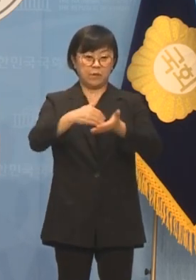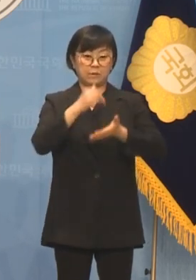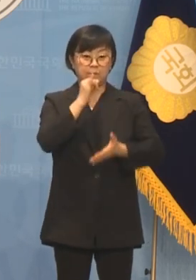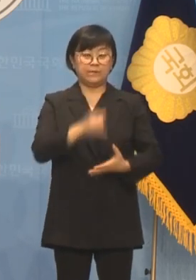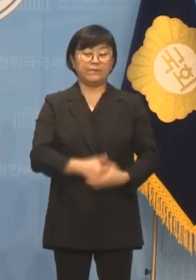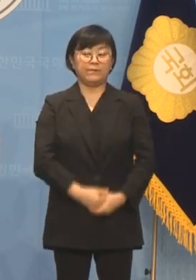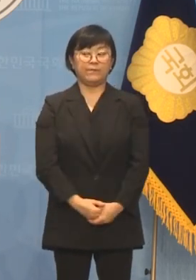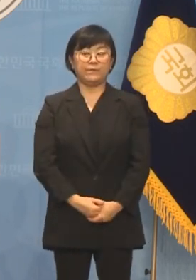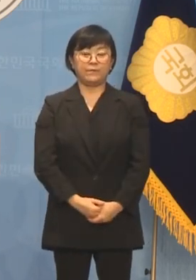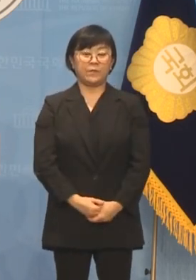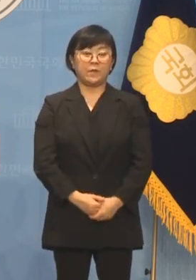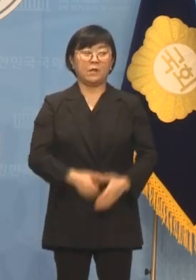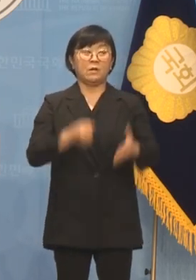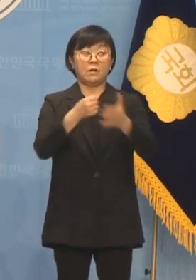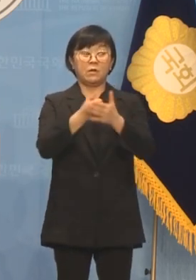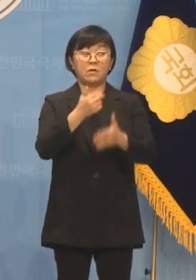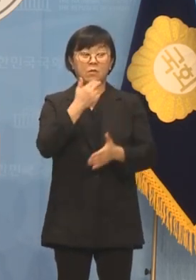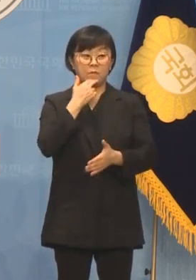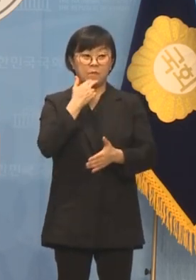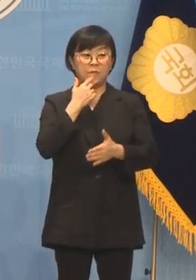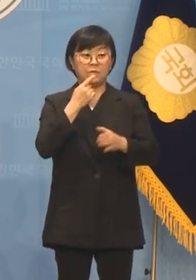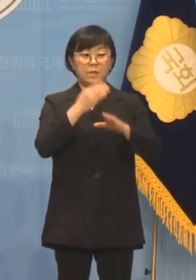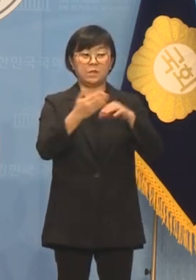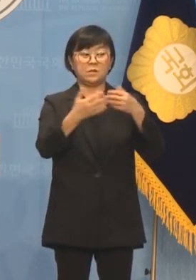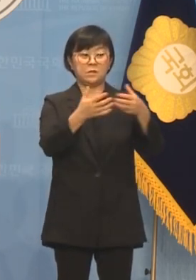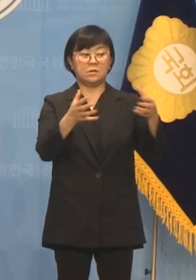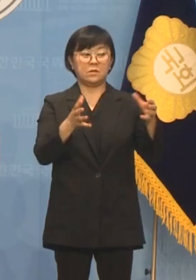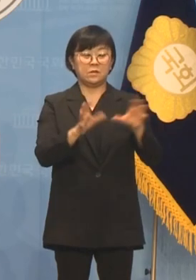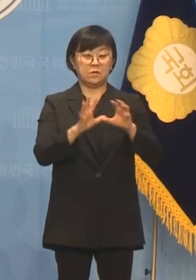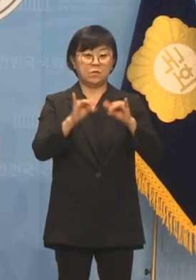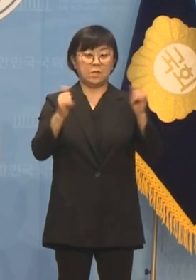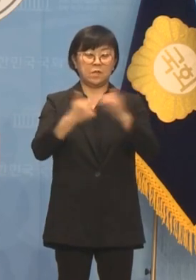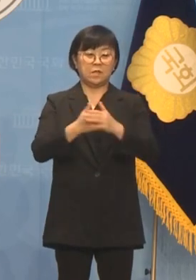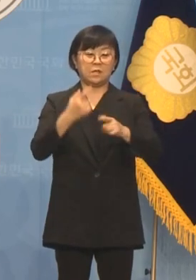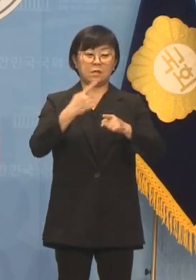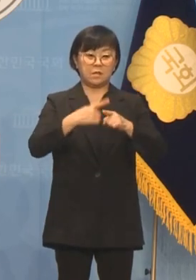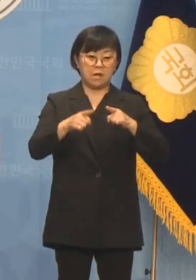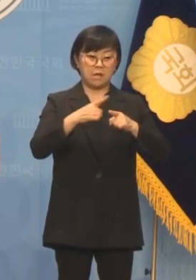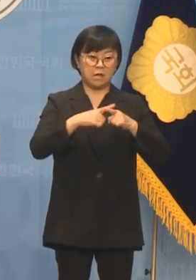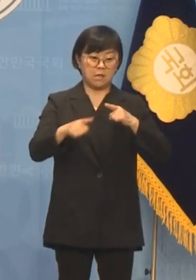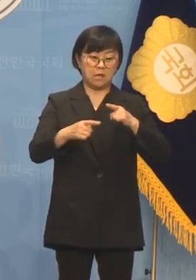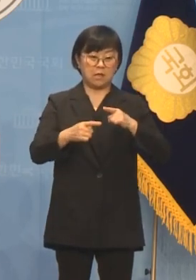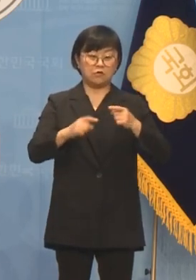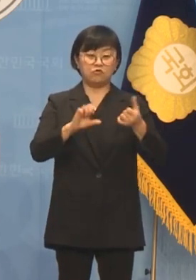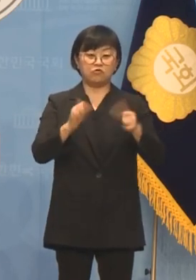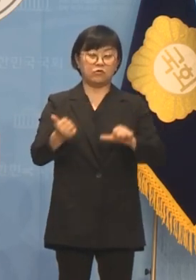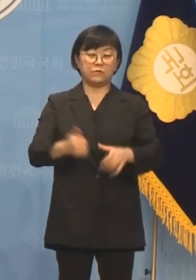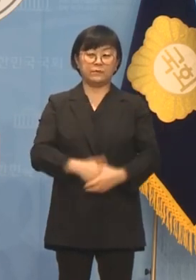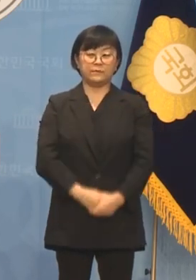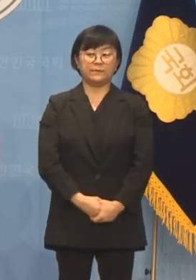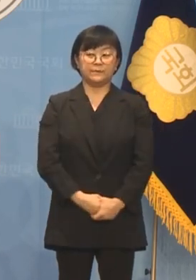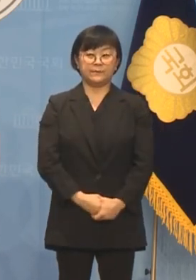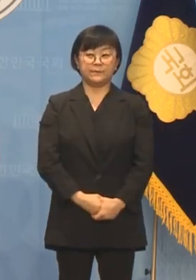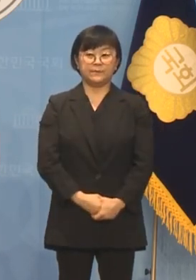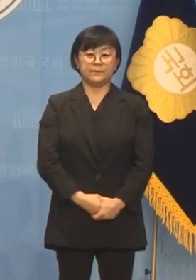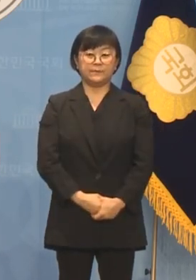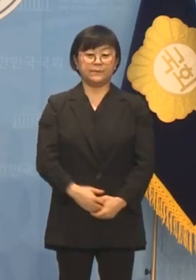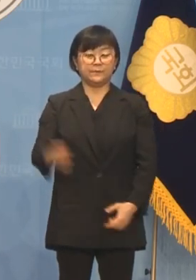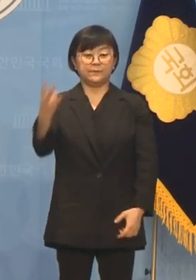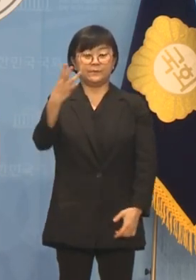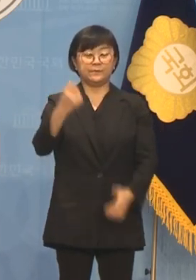있습니다 결단하지 않으면 민주당은 민심의 칼날에 살아남지 못할 것입니다